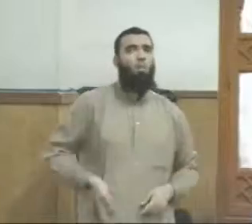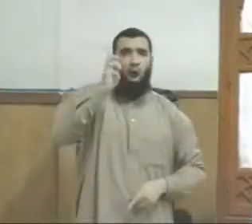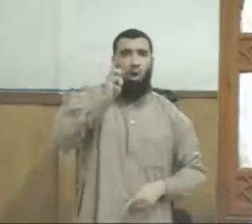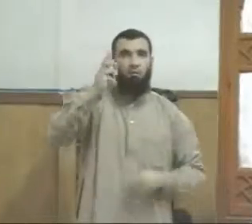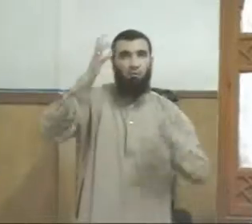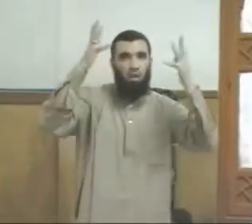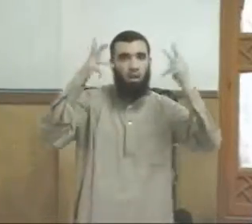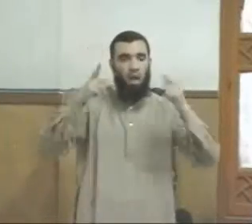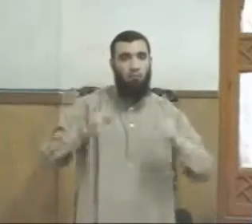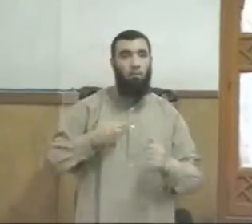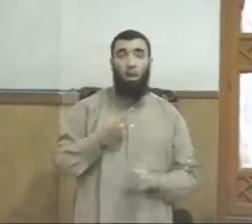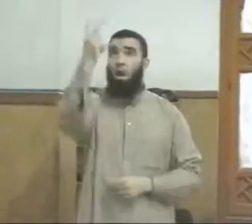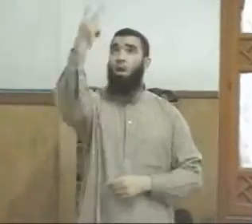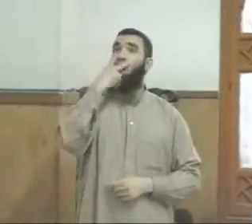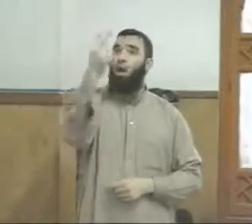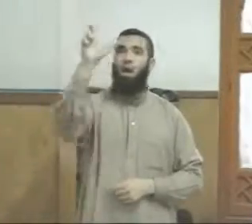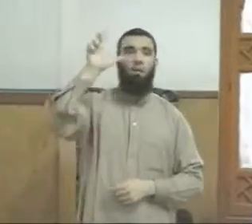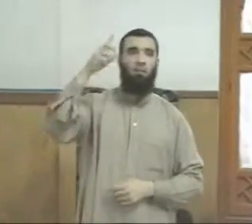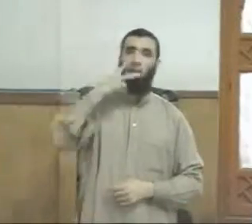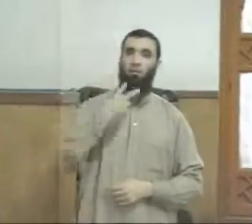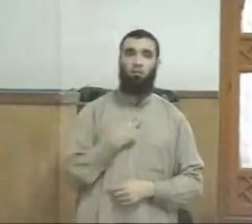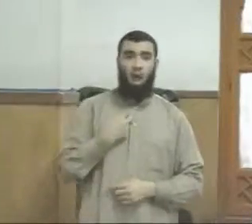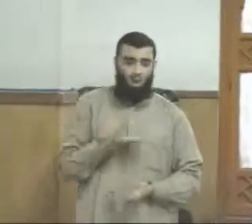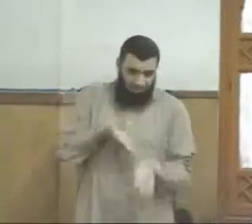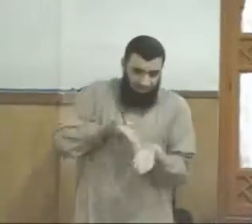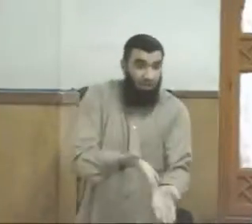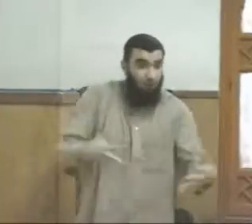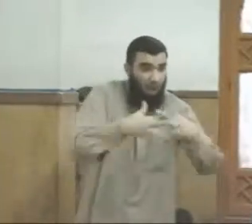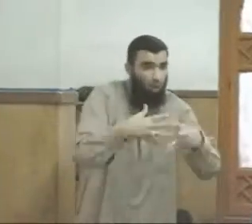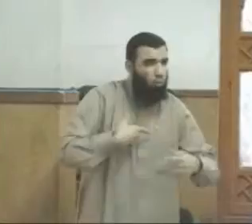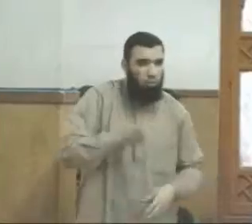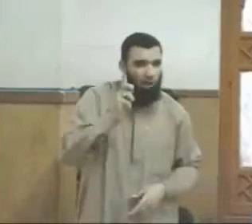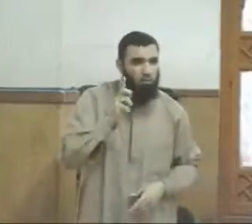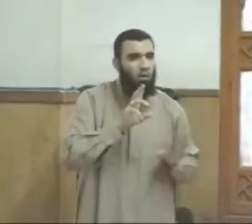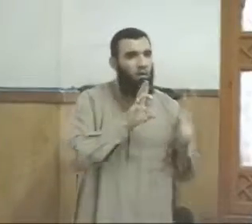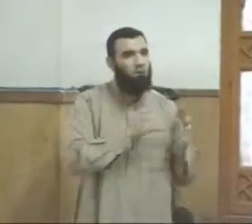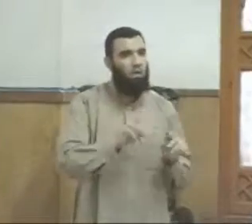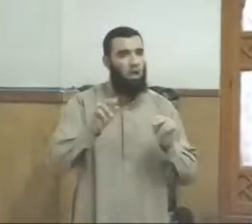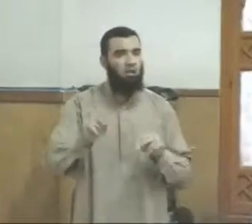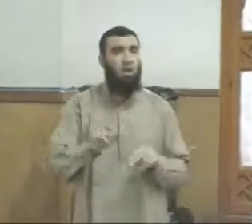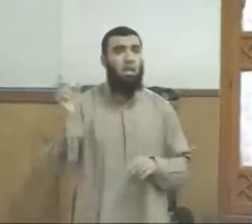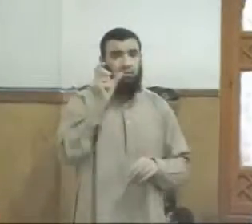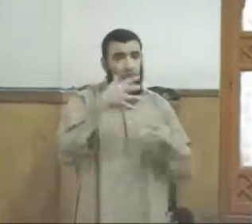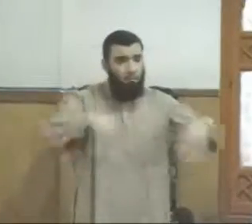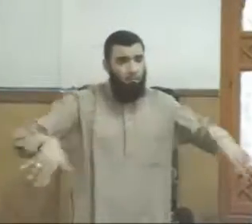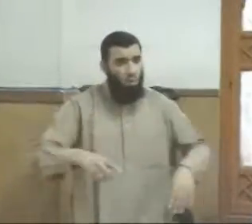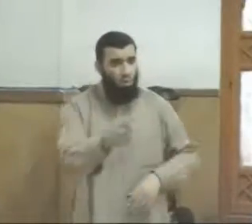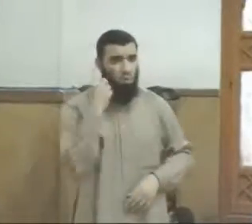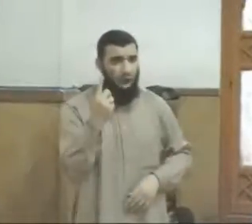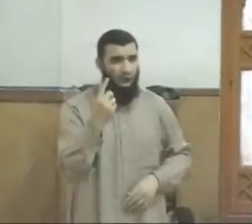تبالي بمن بعدك، فستدخل قبرك وحدك. جعل أمتكم التي سلفت خير أمة